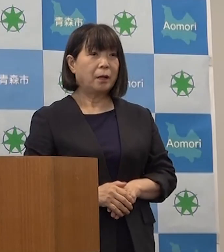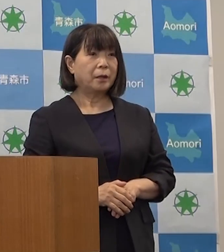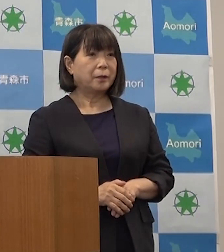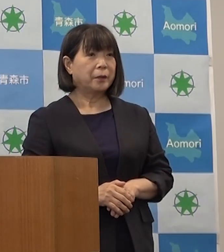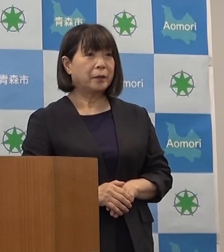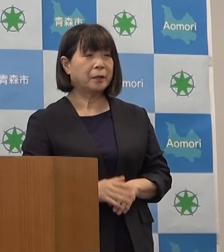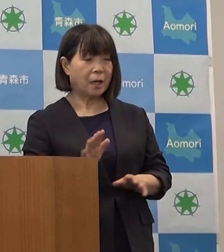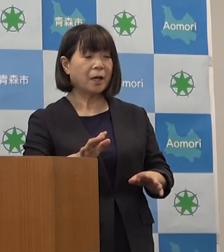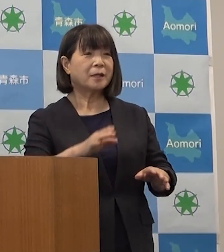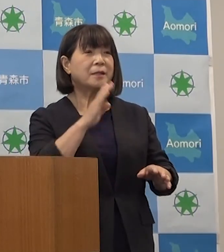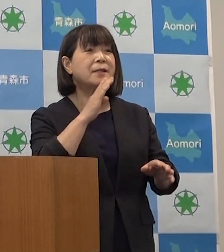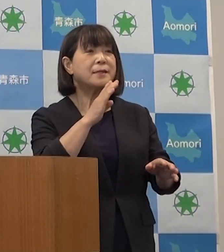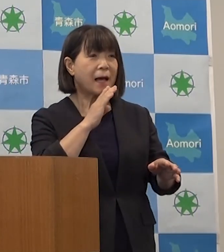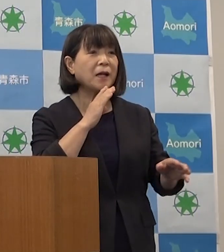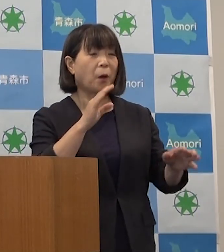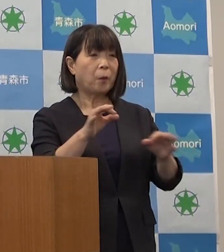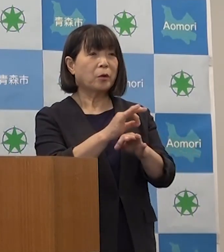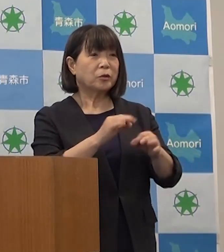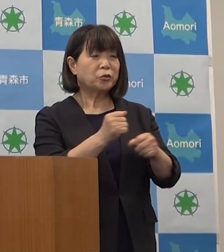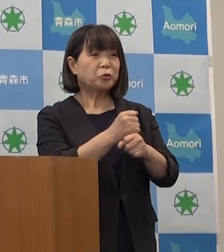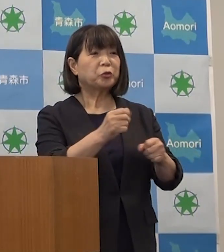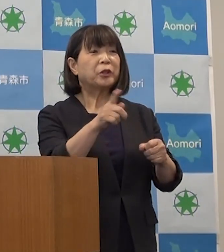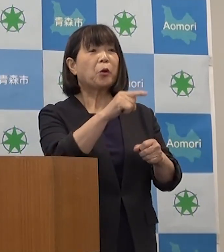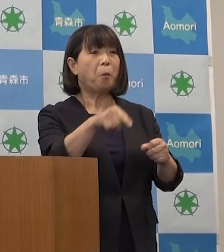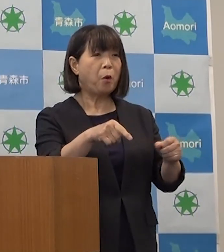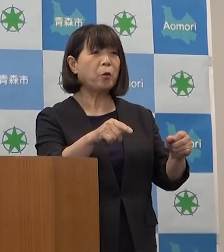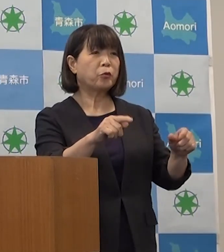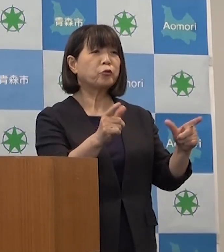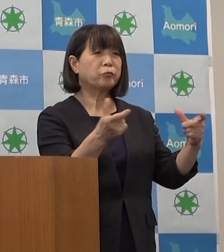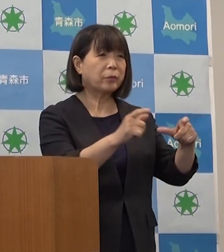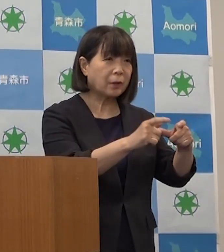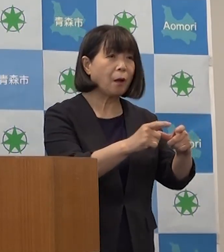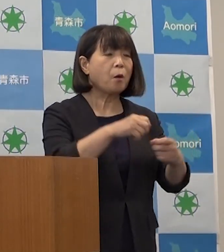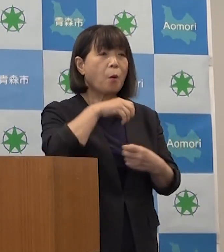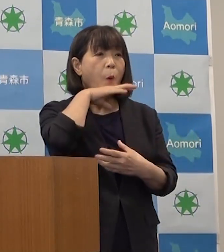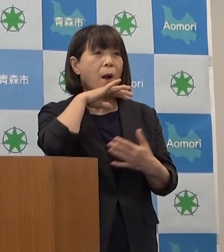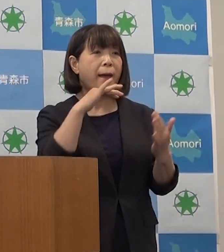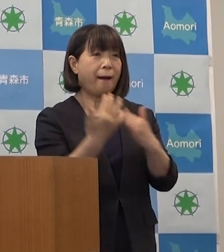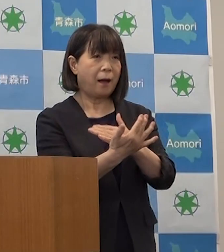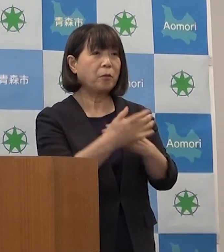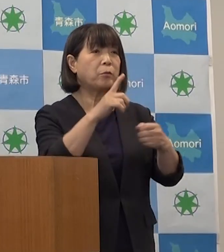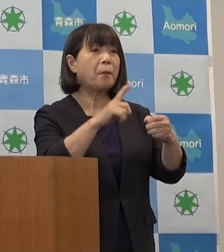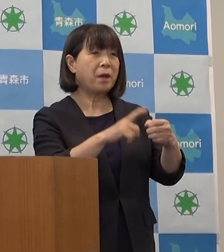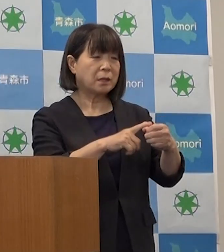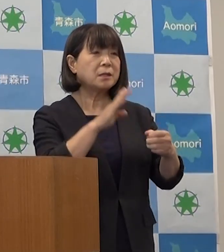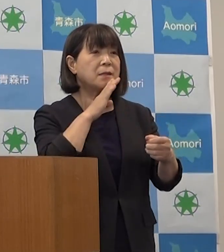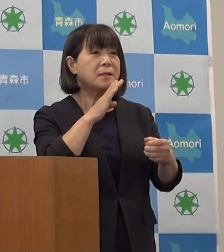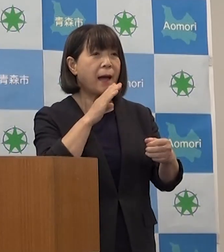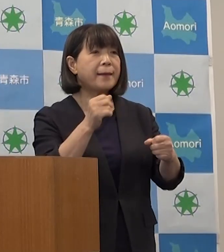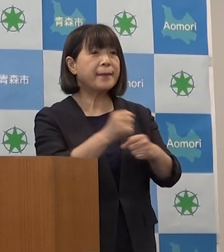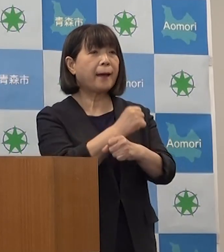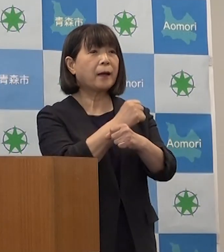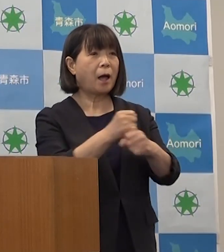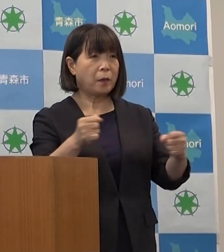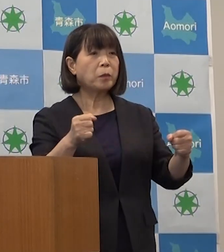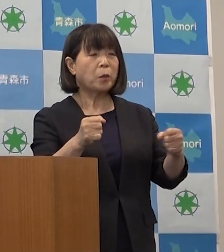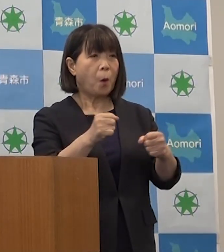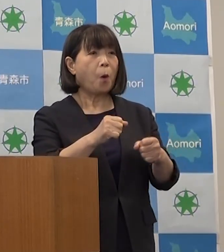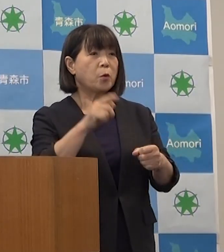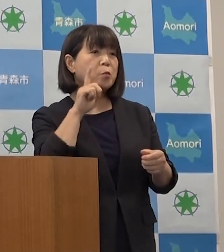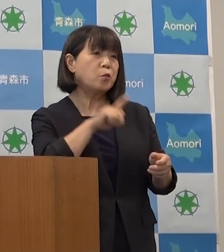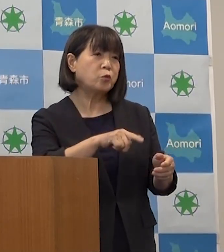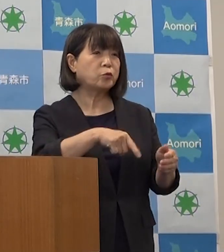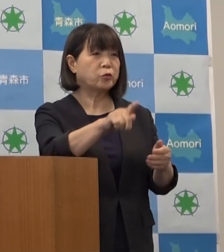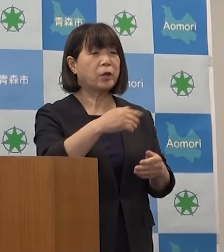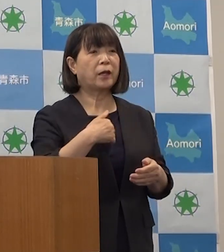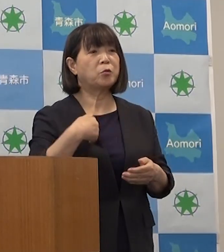就農者もだんだん減ってきてたり高齢化しているということもあって、やはりその生産の合理化っていうのがどうしても必